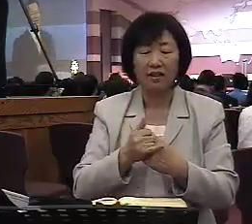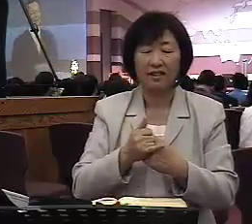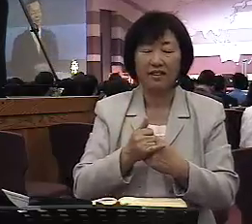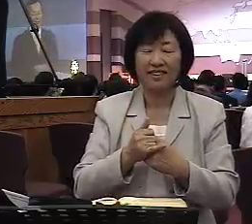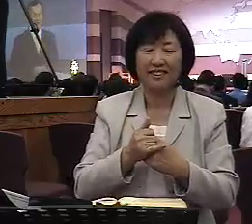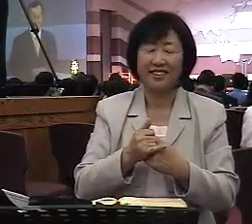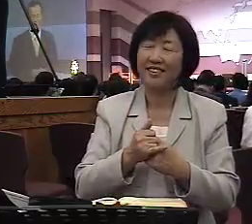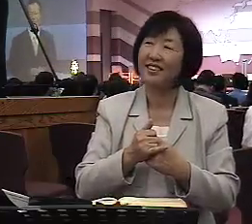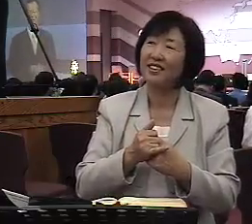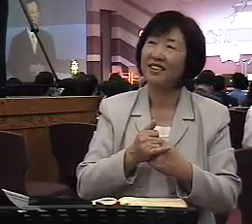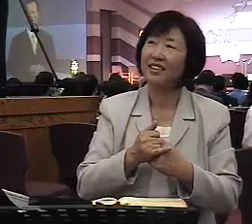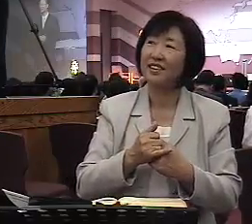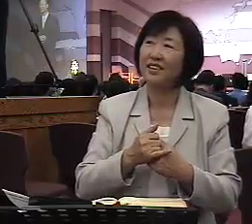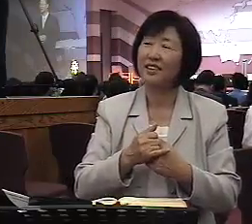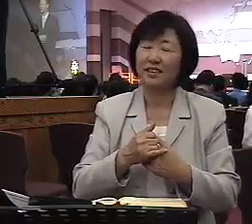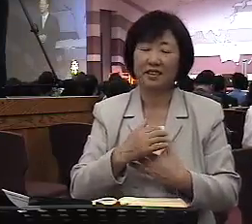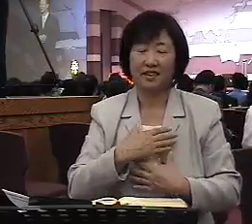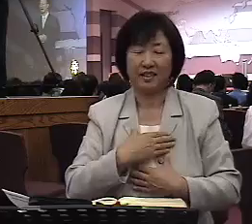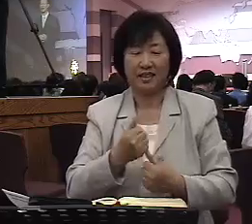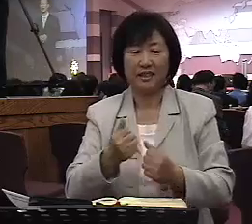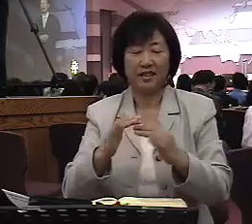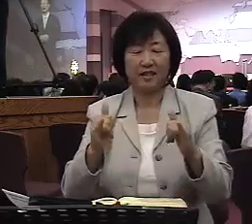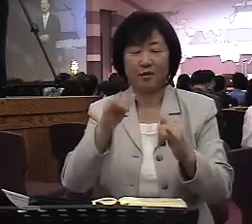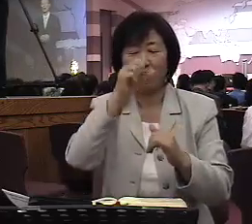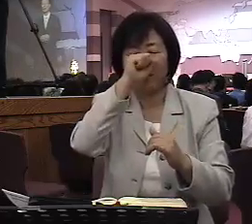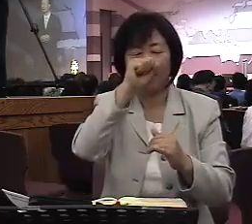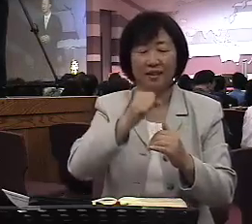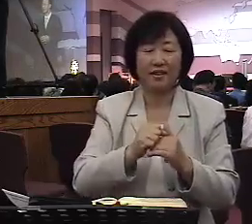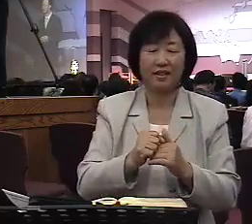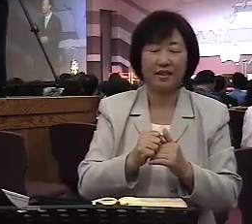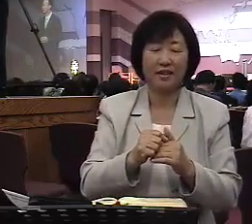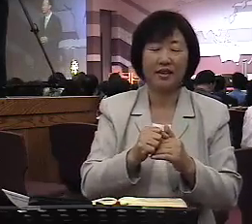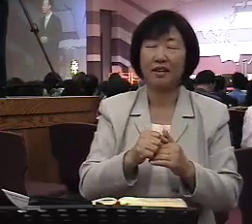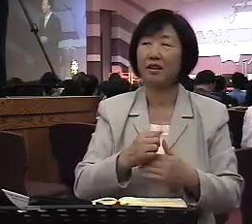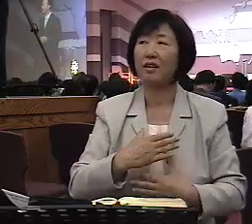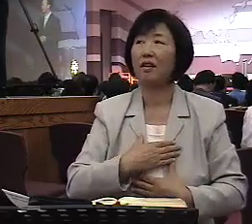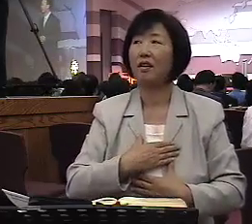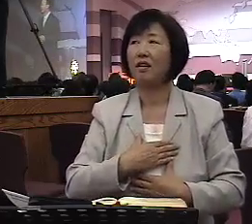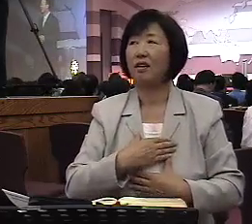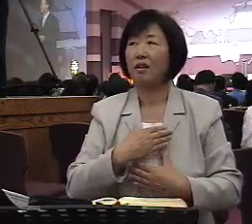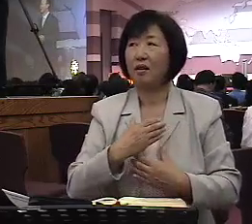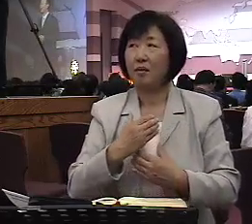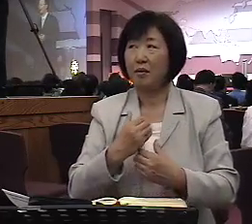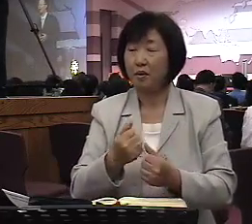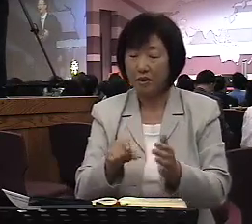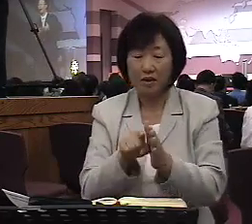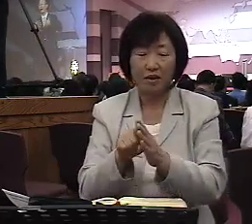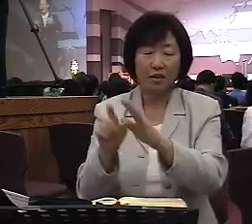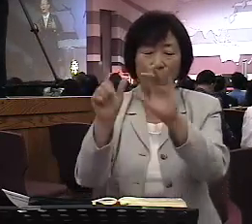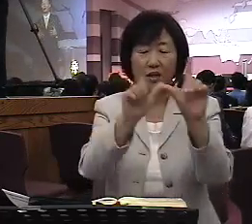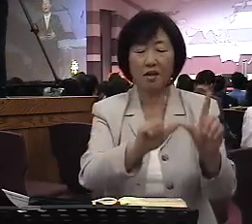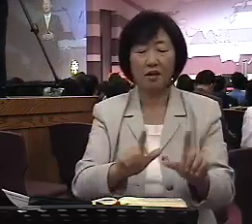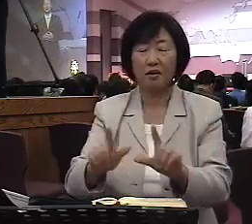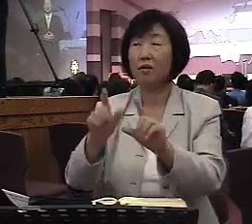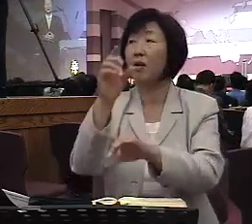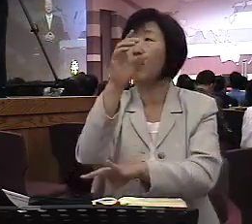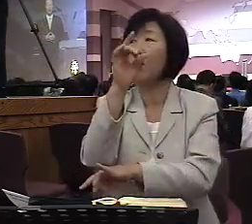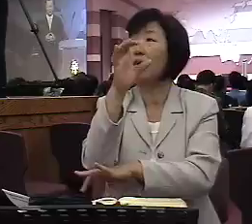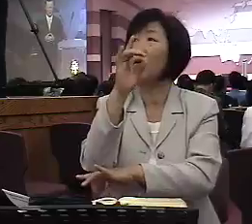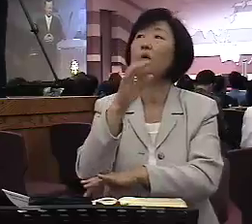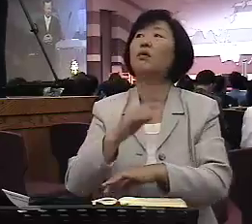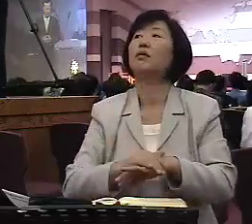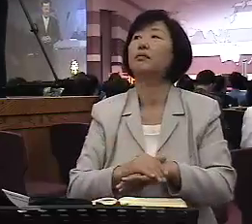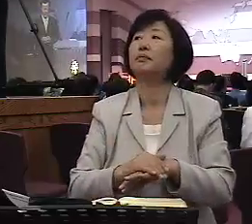모르지만 편한 삶 좋아합니다. 편하게 신앙생활하는 것도 뭐 좋아요. 원래